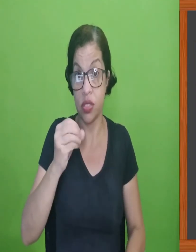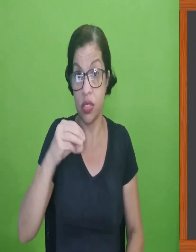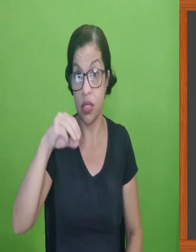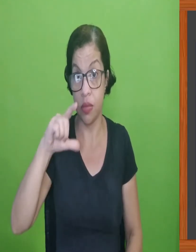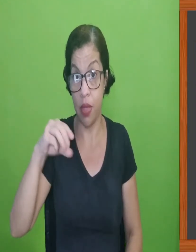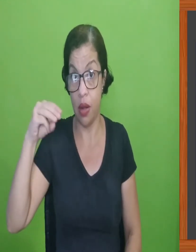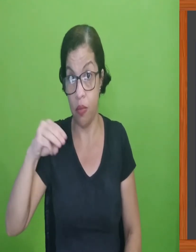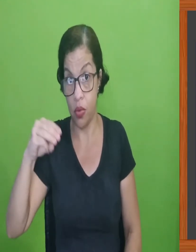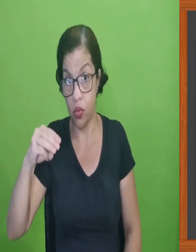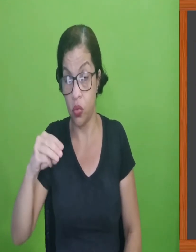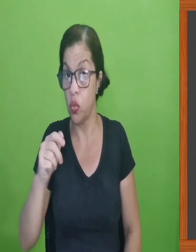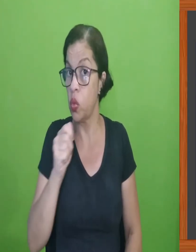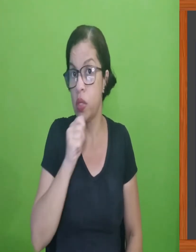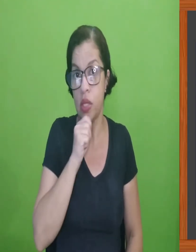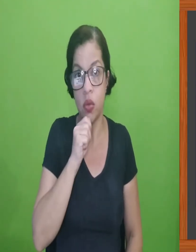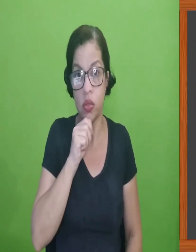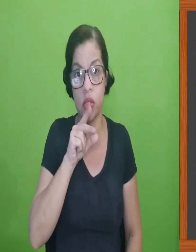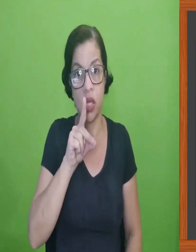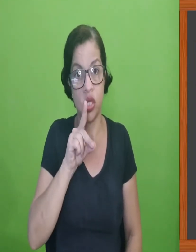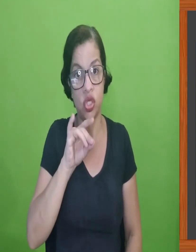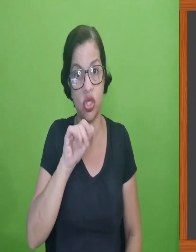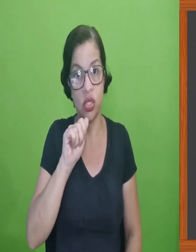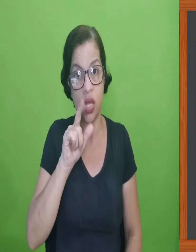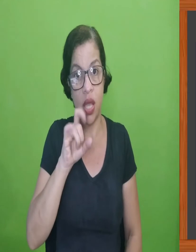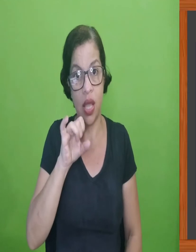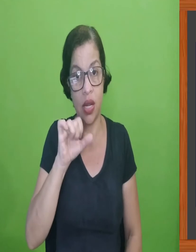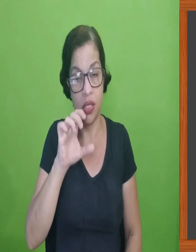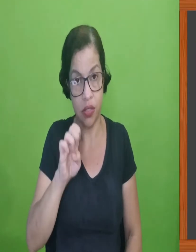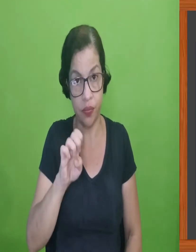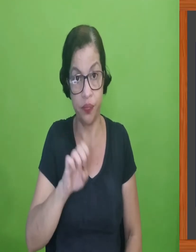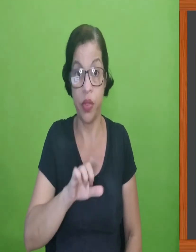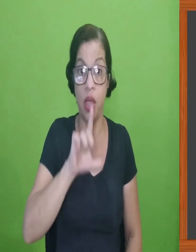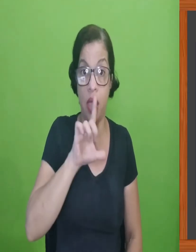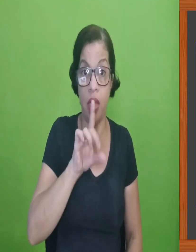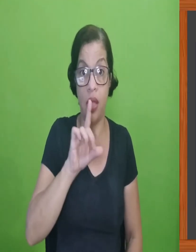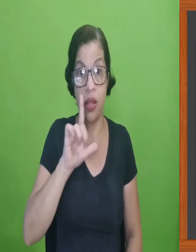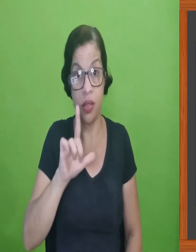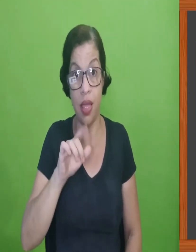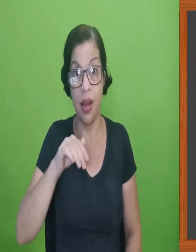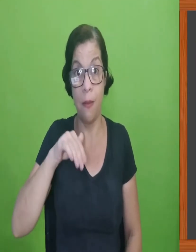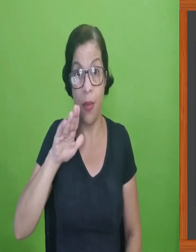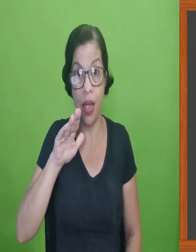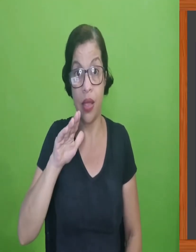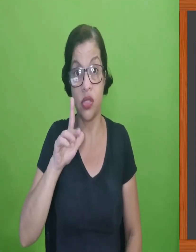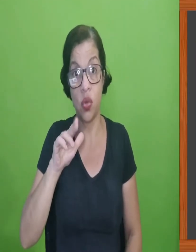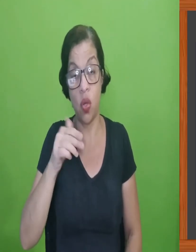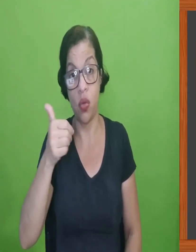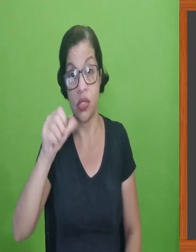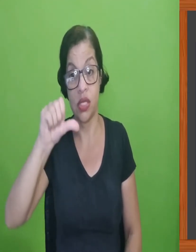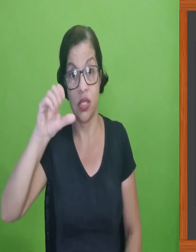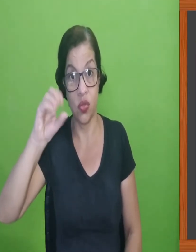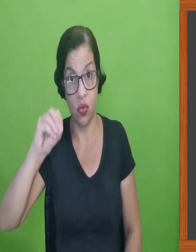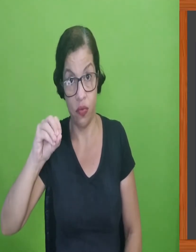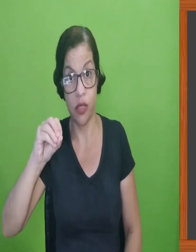minuto em fase não dialítica, LDL colesterol acima ou igual a 190 mg